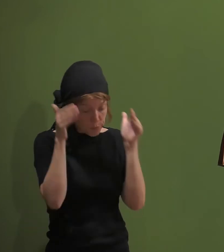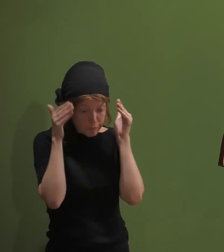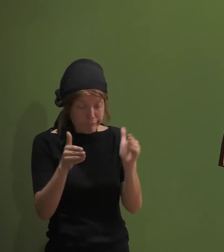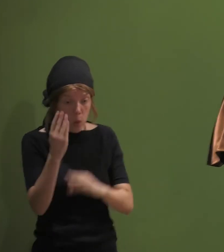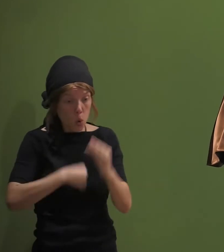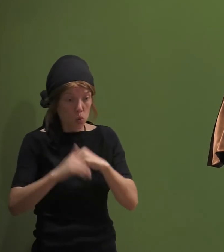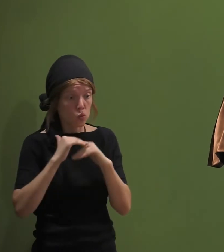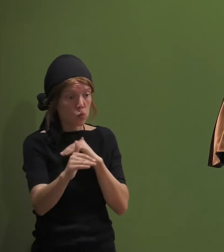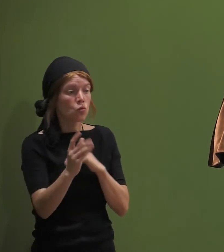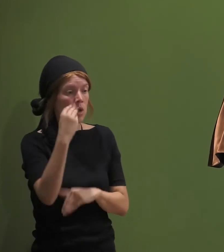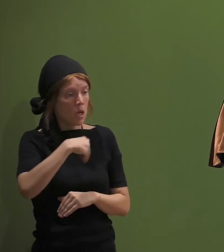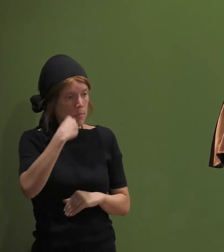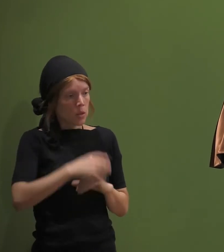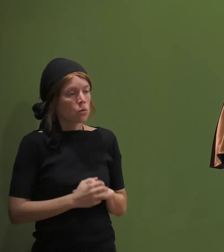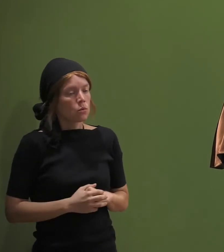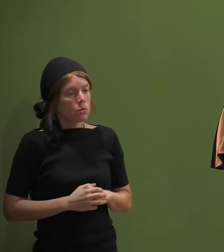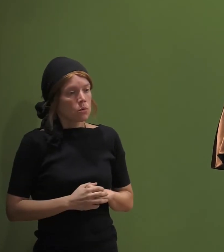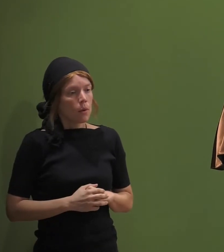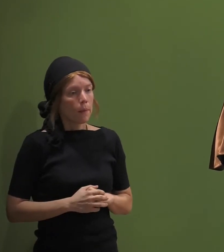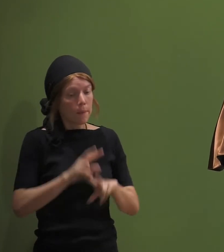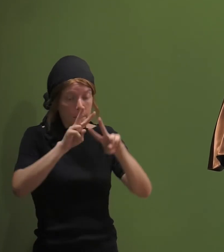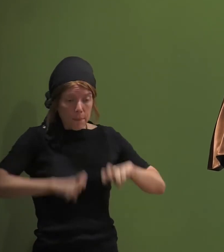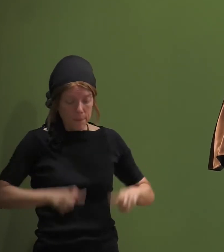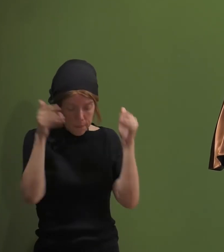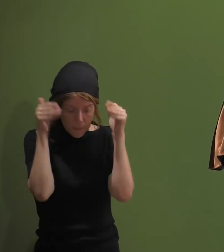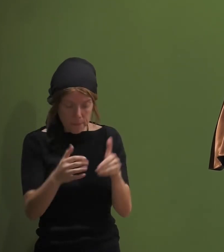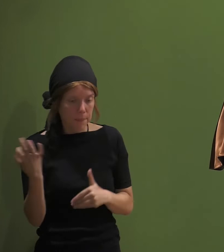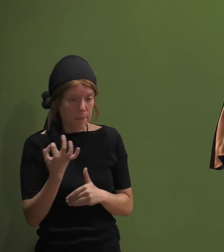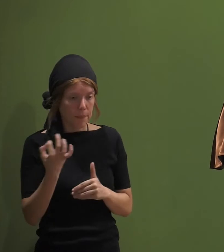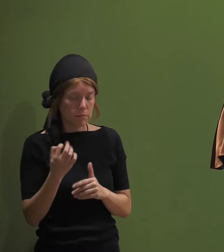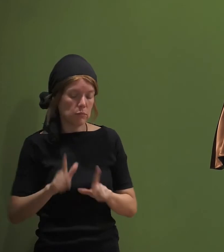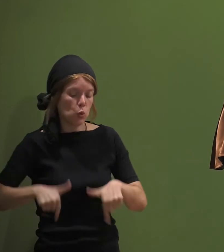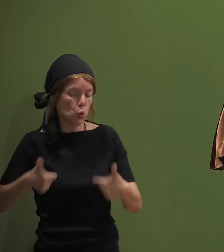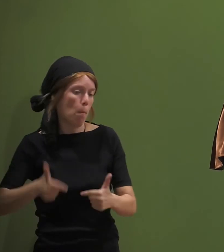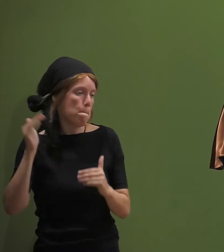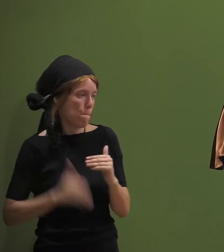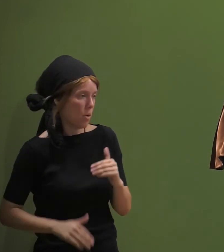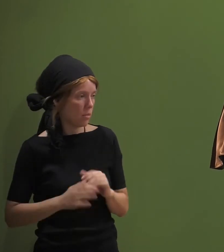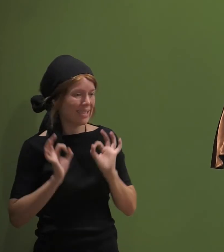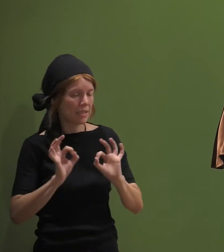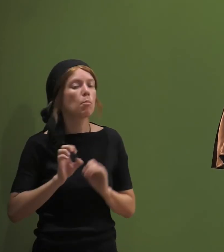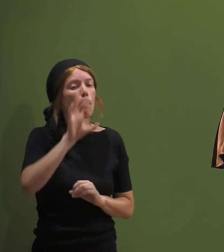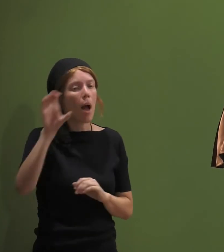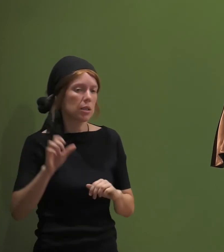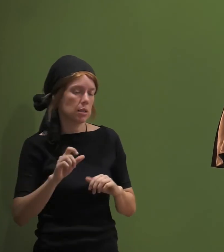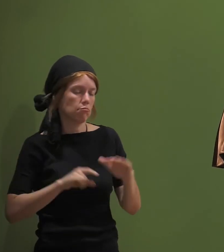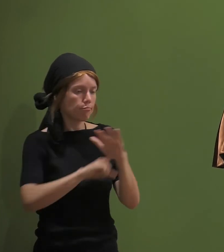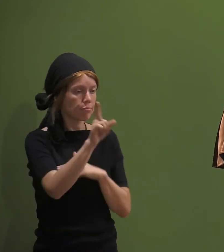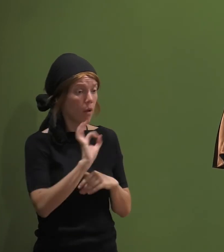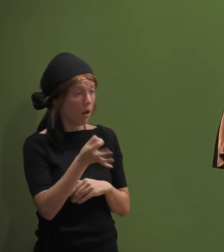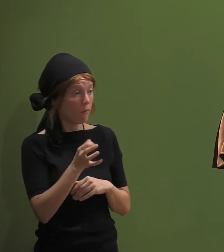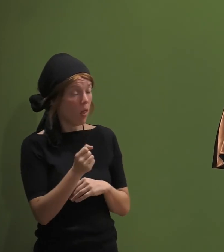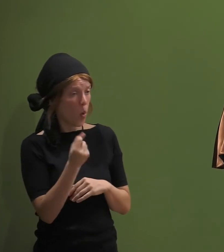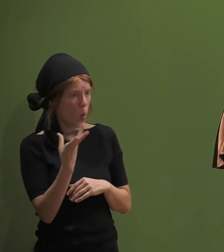Centrándonos en el consumo sostenible de alimentos, buena parte de la investigación se enfoca en reducir el desperdicio, especialmente en los países desarrollados. Lo cierto es